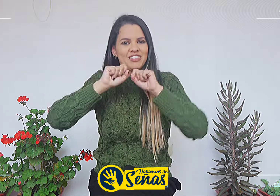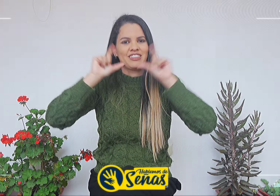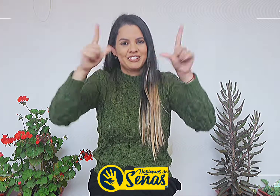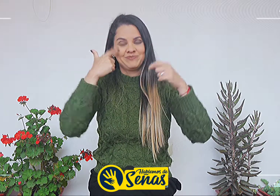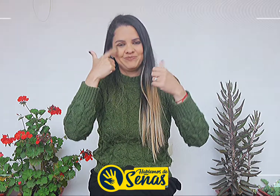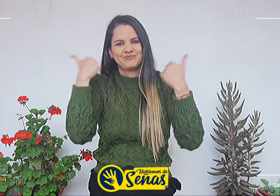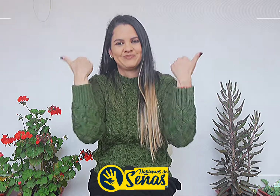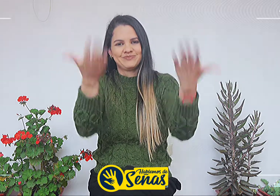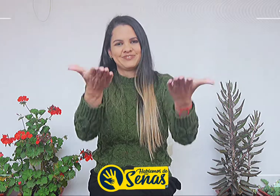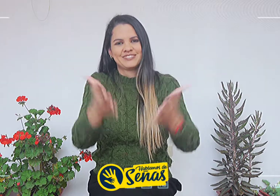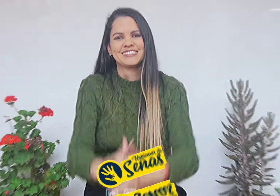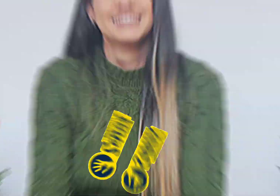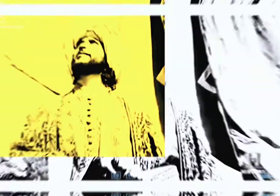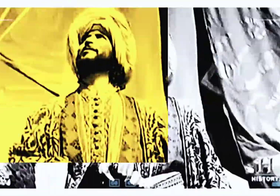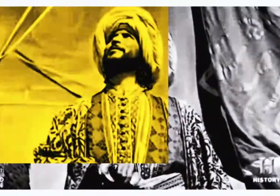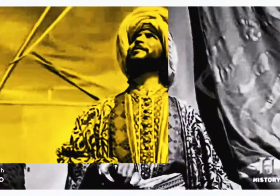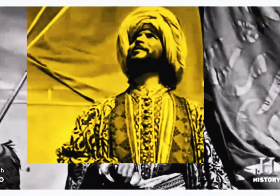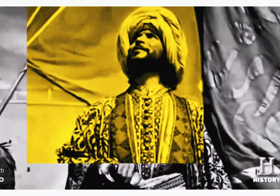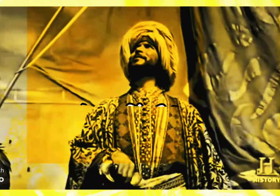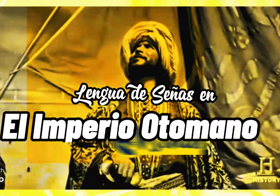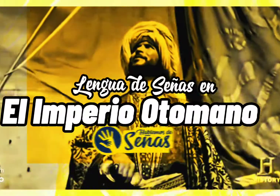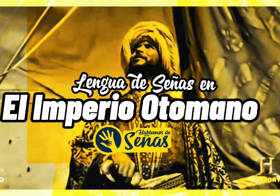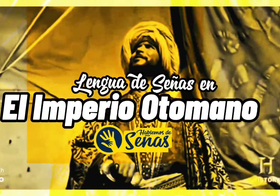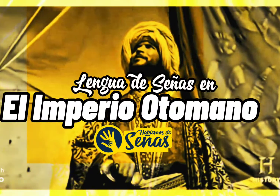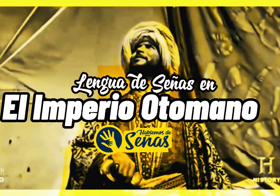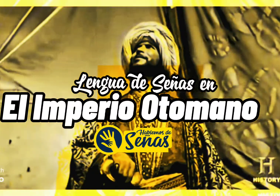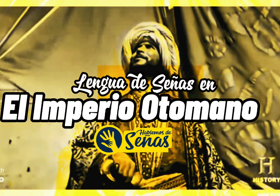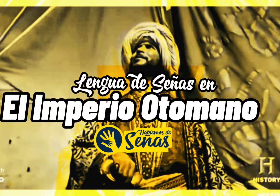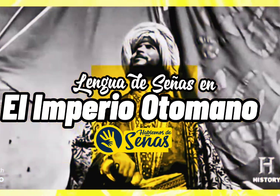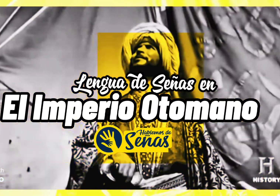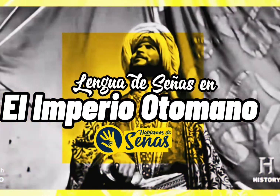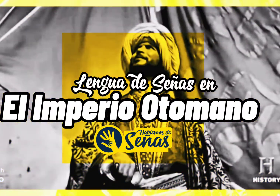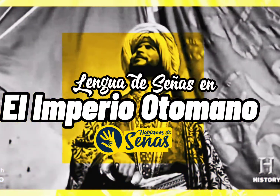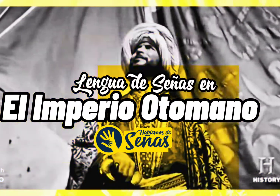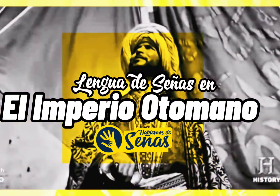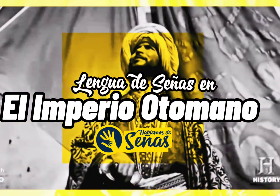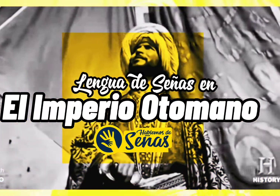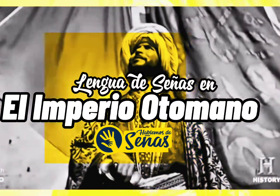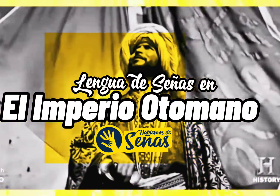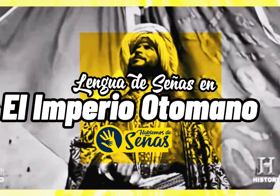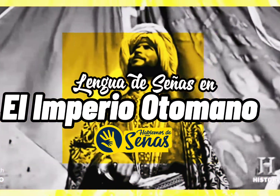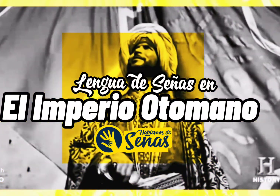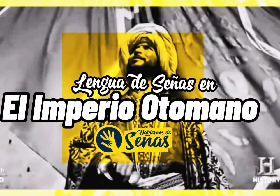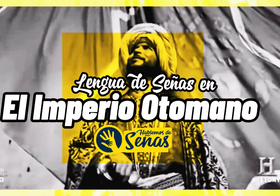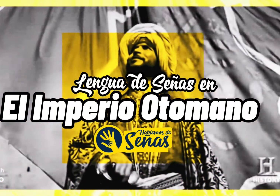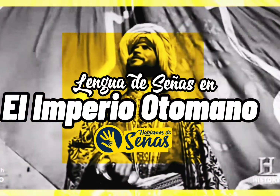quedar callada y lo tengo que compartir con ustedes. La lengua de señas en el Imperio Otomano.